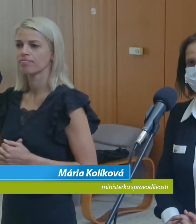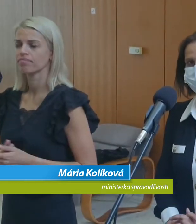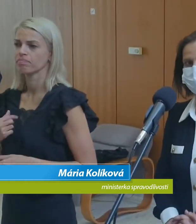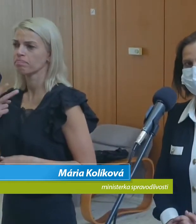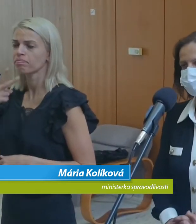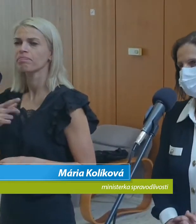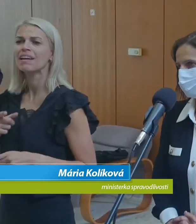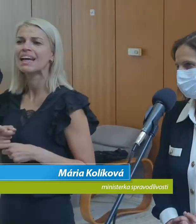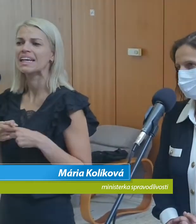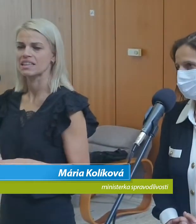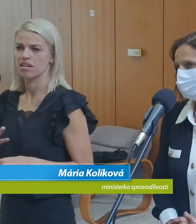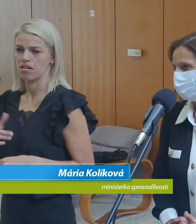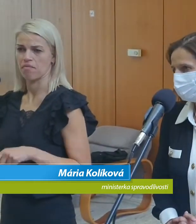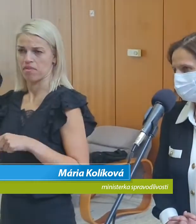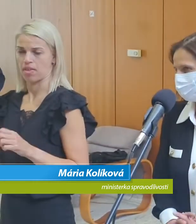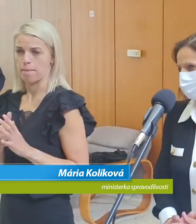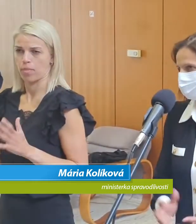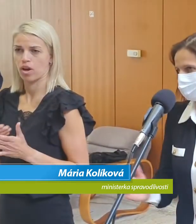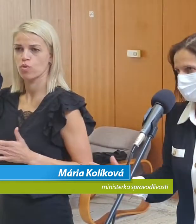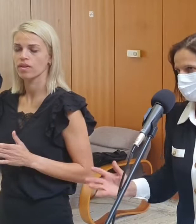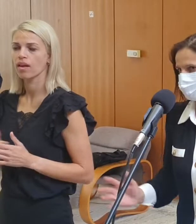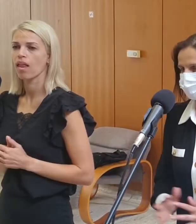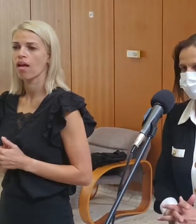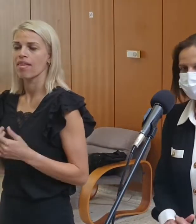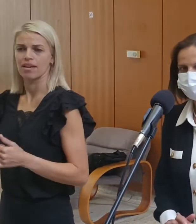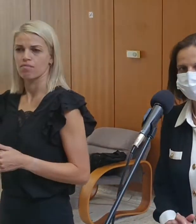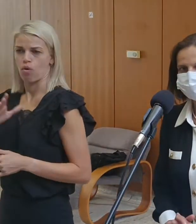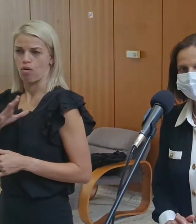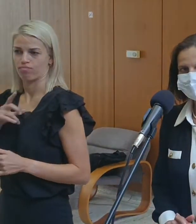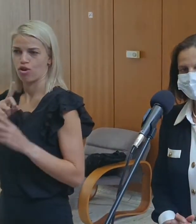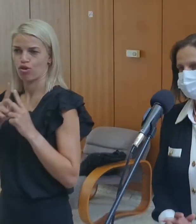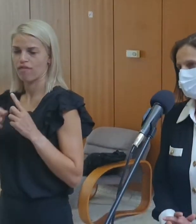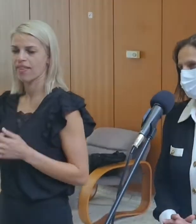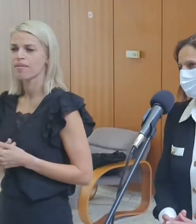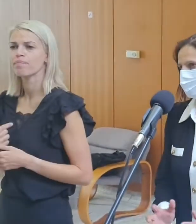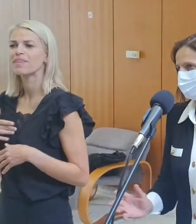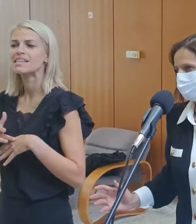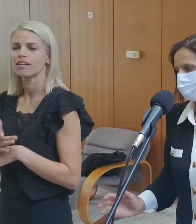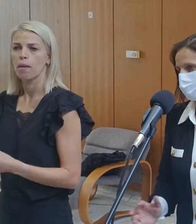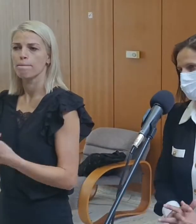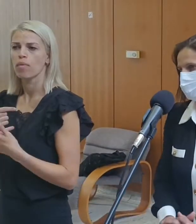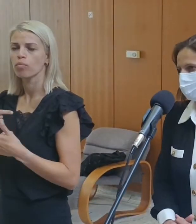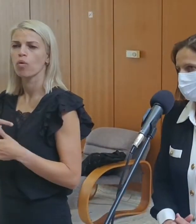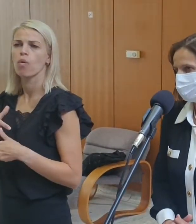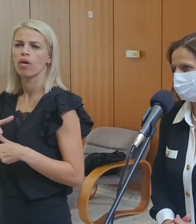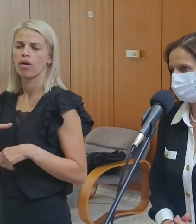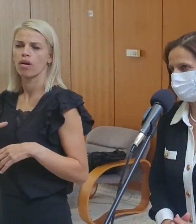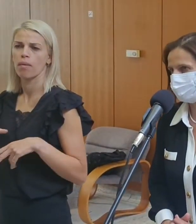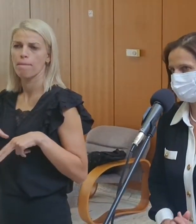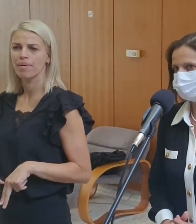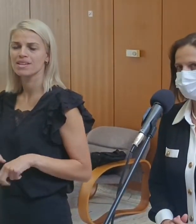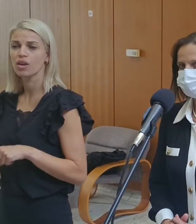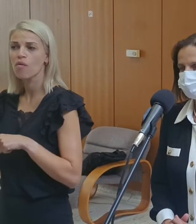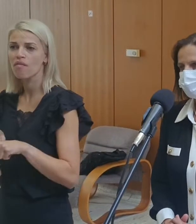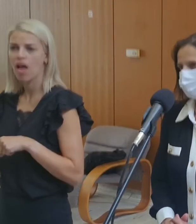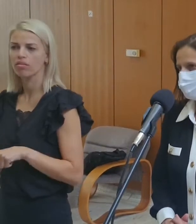nevedel som to úplne ako krízu, pretože vláda pokračuje ďalej, tak to nie bolo štandardné rokovanie. Ja cítim podporu premiéra, myslím, že to je pre mňa kľúčové ako